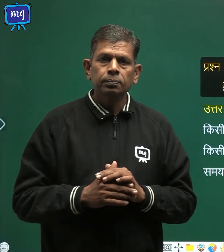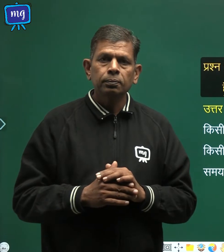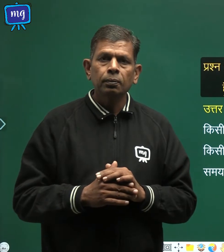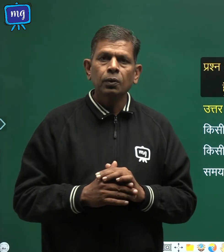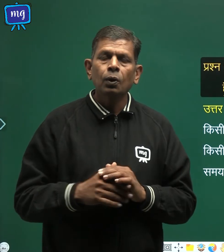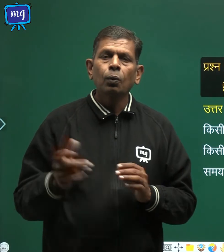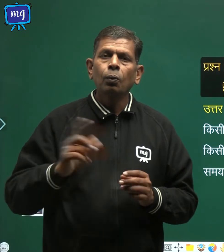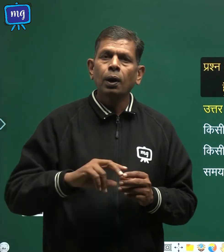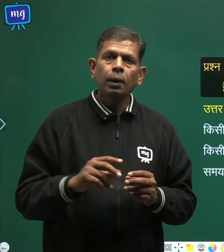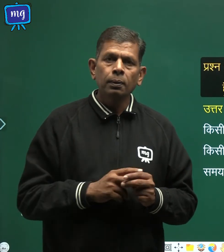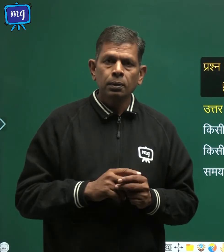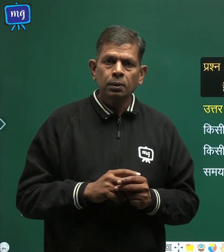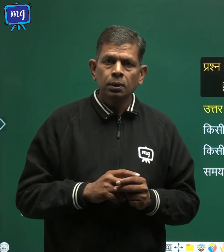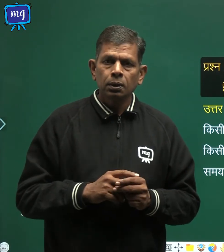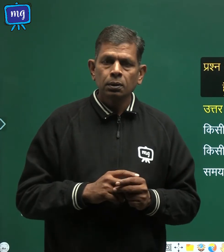परिघटना है